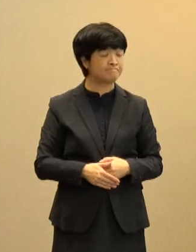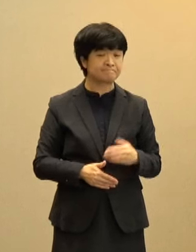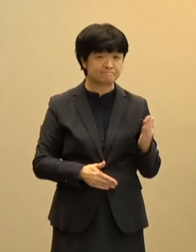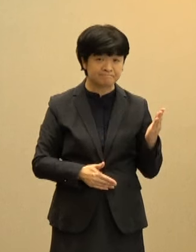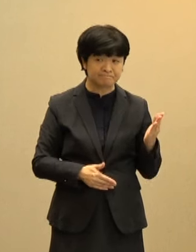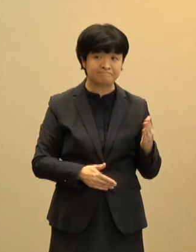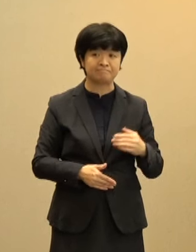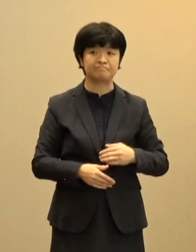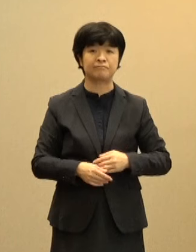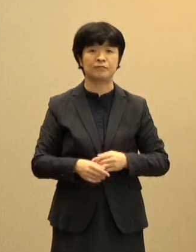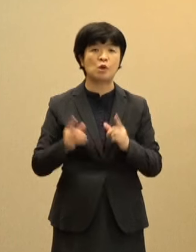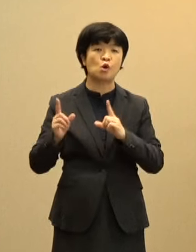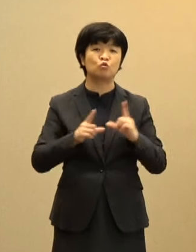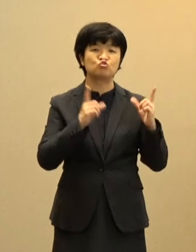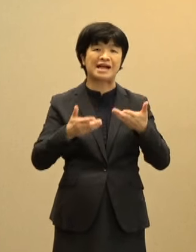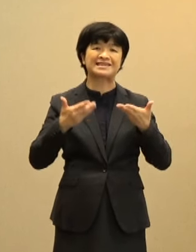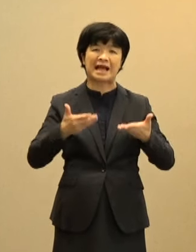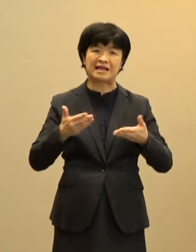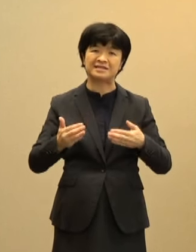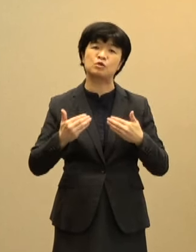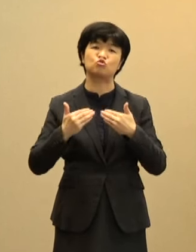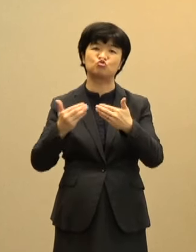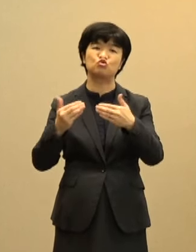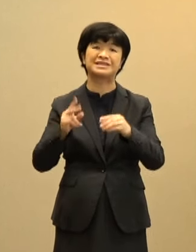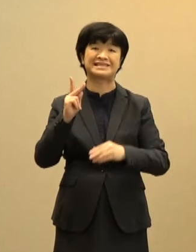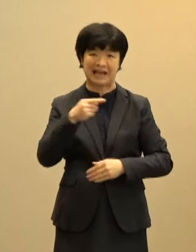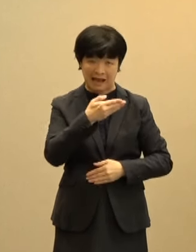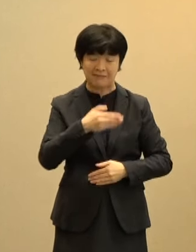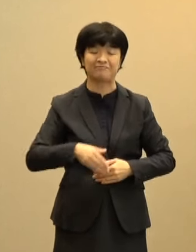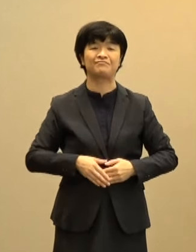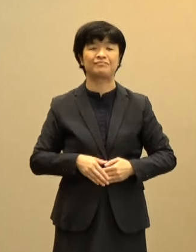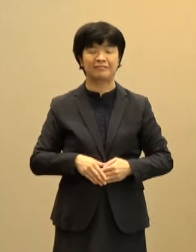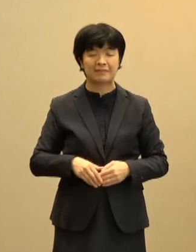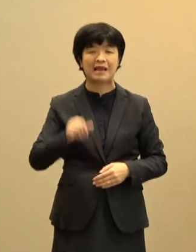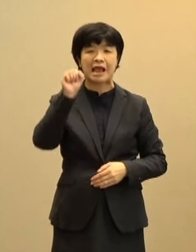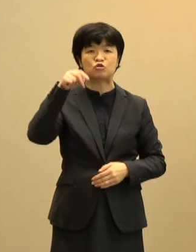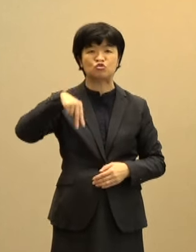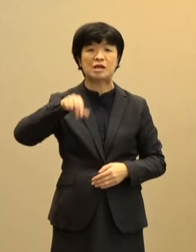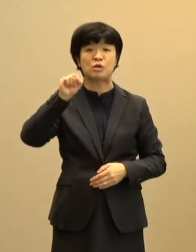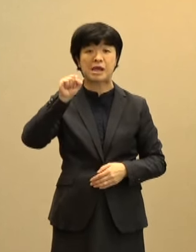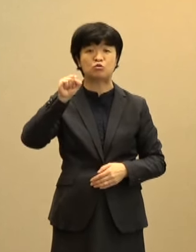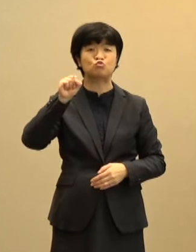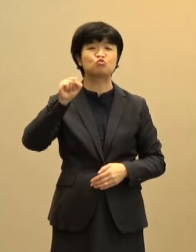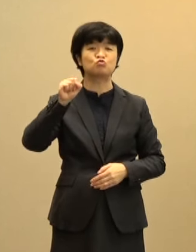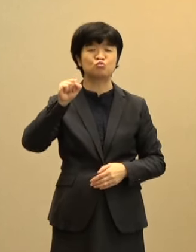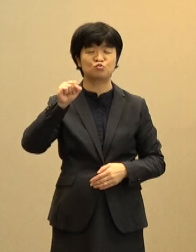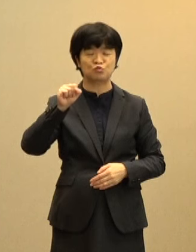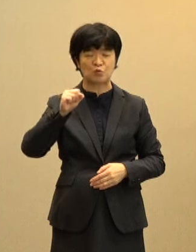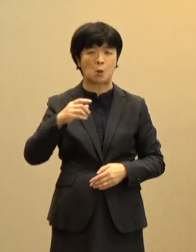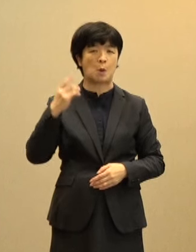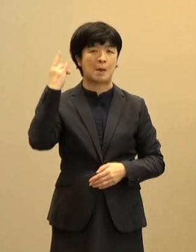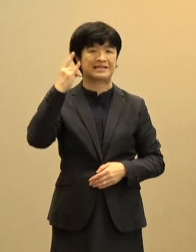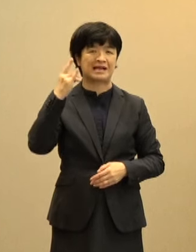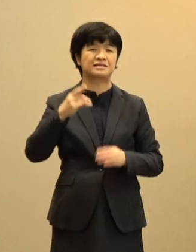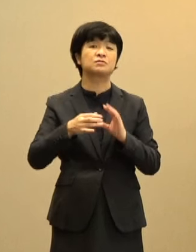フラッシャンデース石川でございます。SNS 型の投資詐欺、ロマンス詐欺、これについて、幅広い